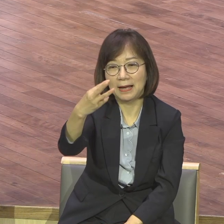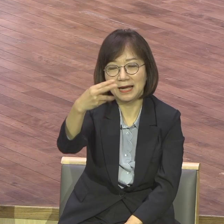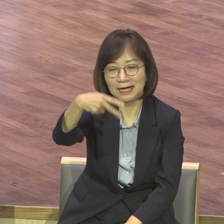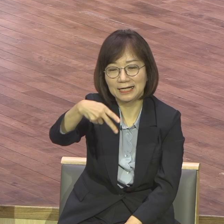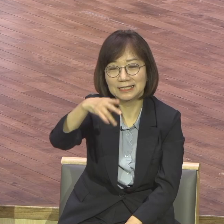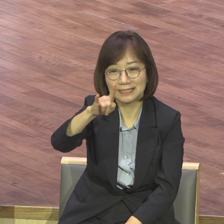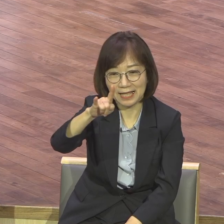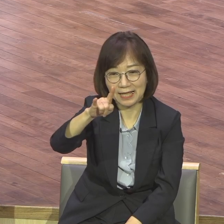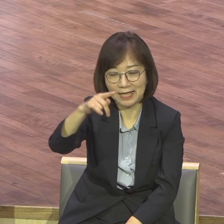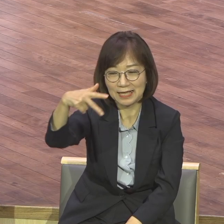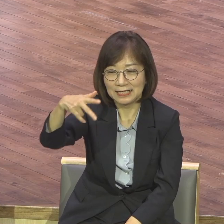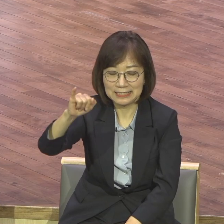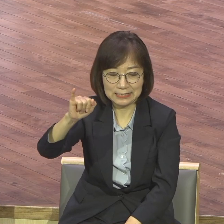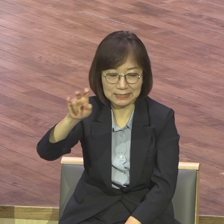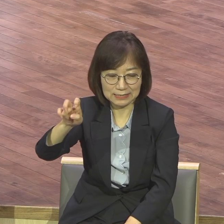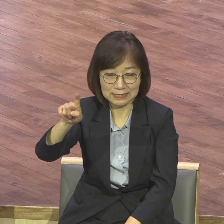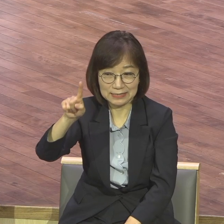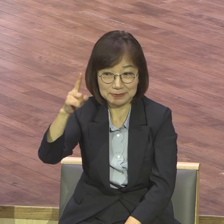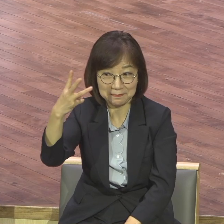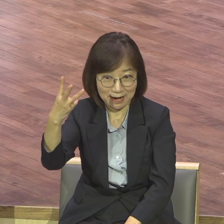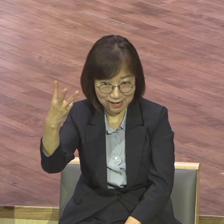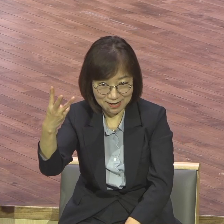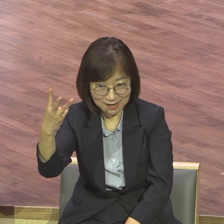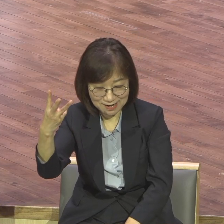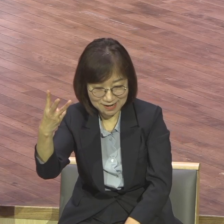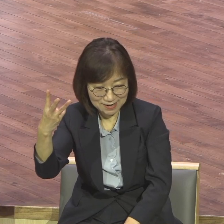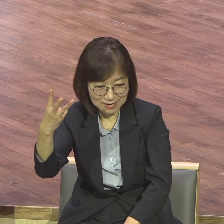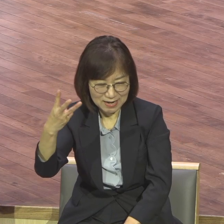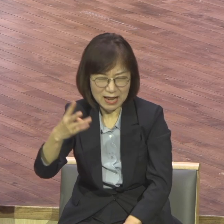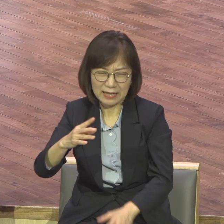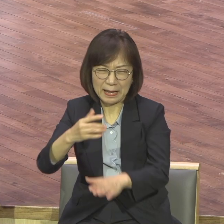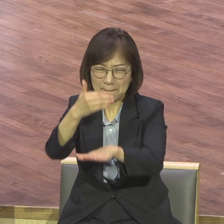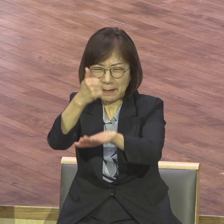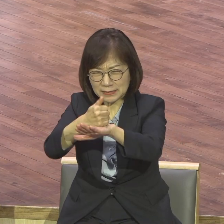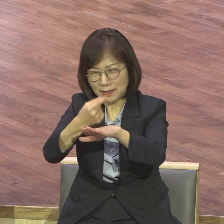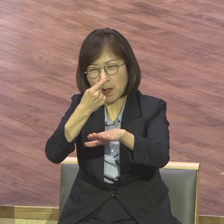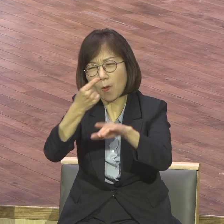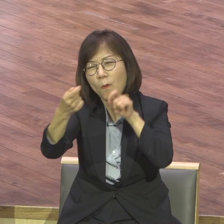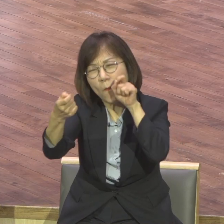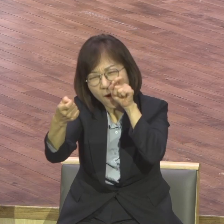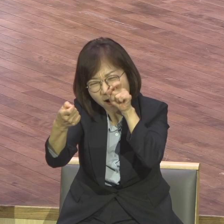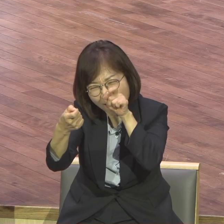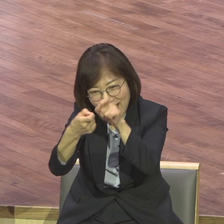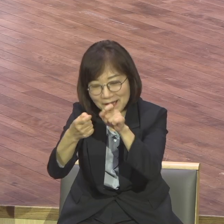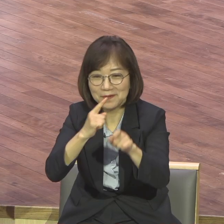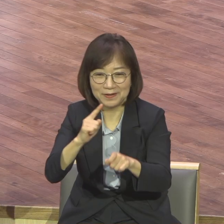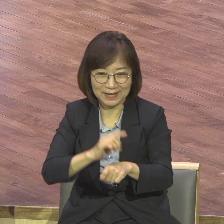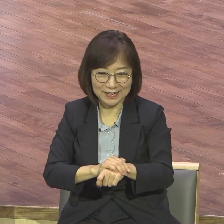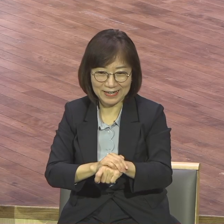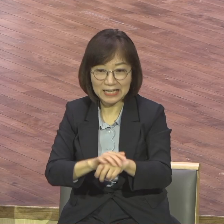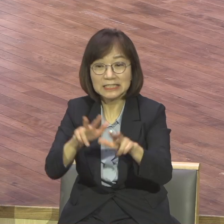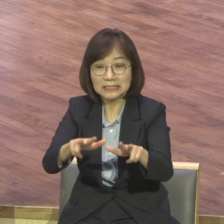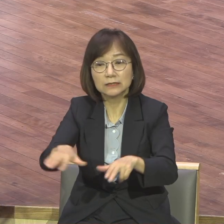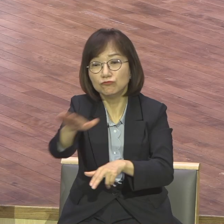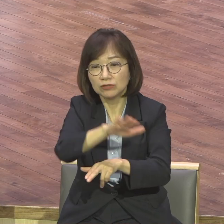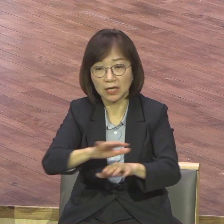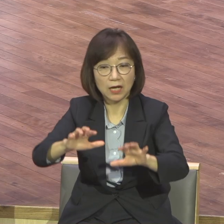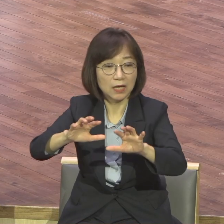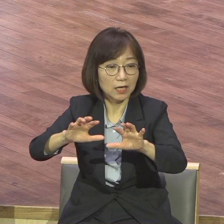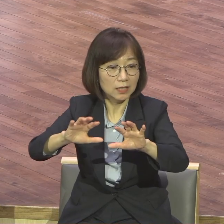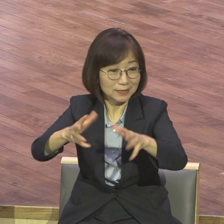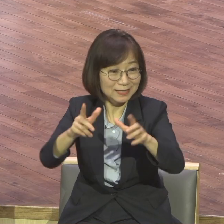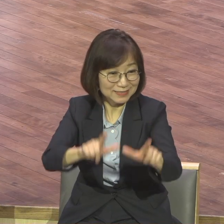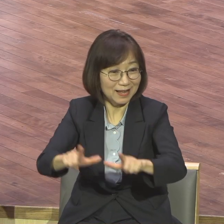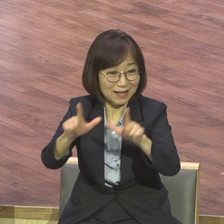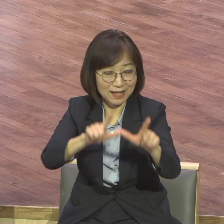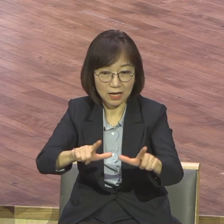말합니다. 말세의 지말. 지금 우리가 살고 있는 시대가 바로 말세의 지말이에요.